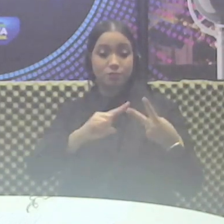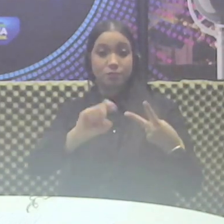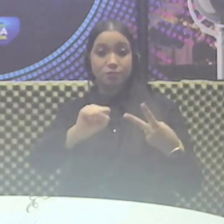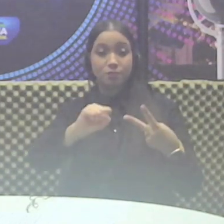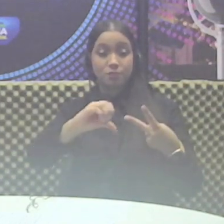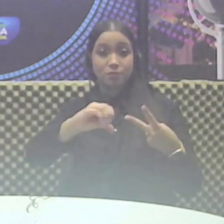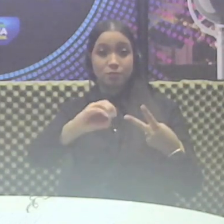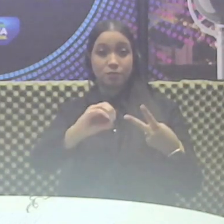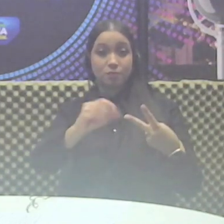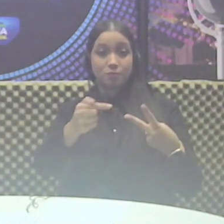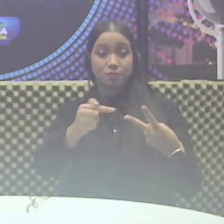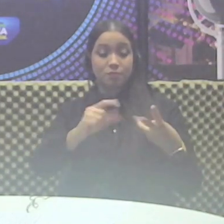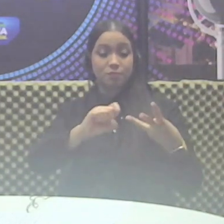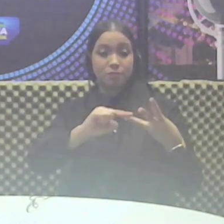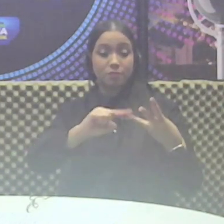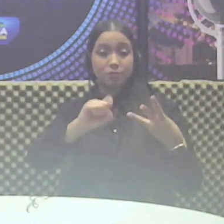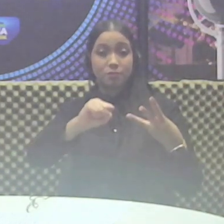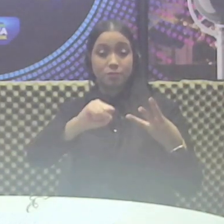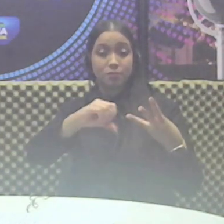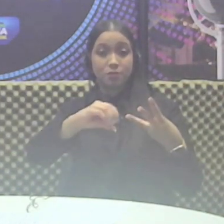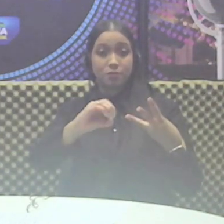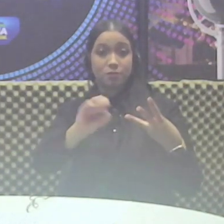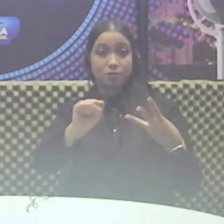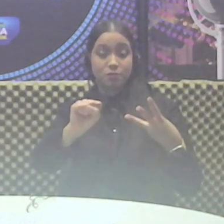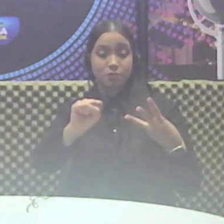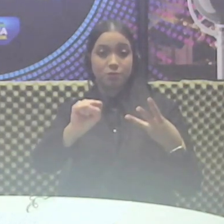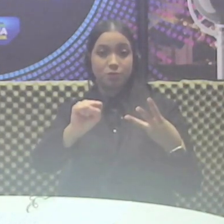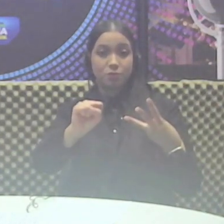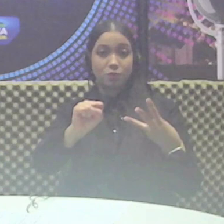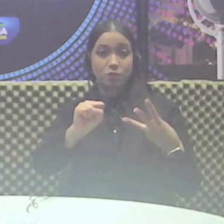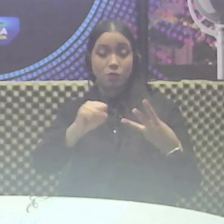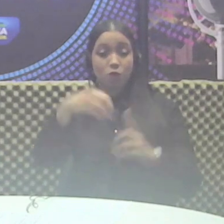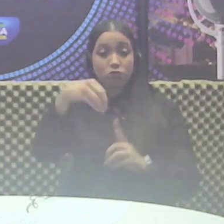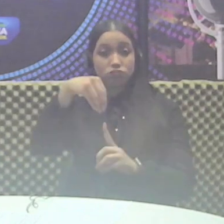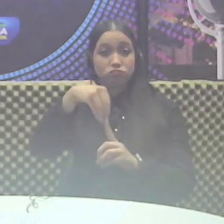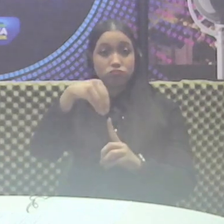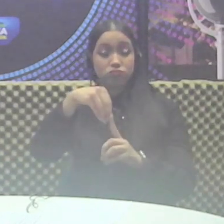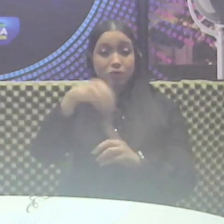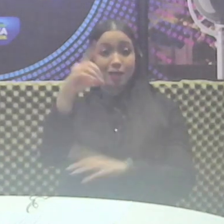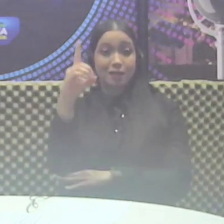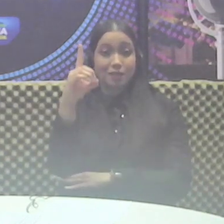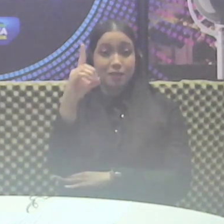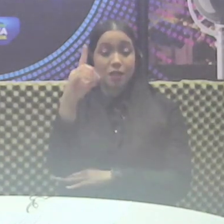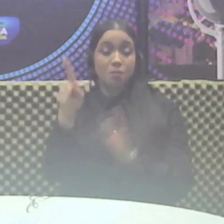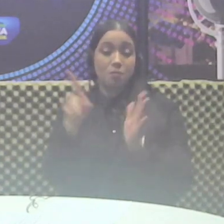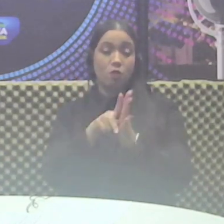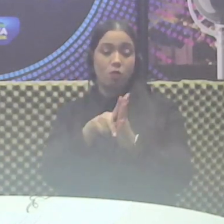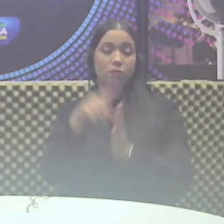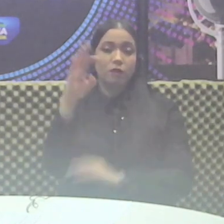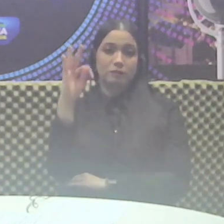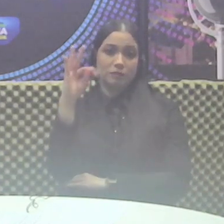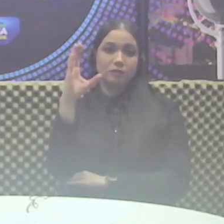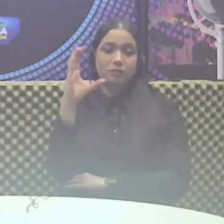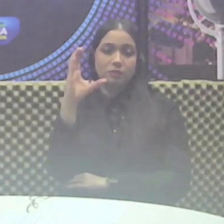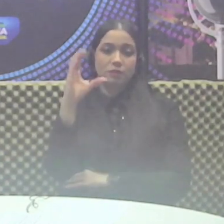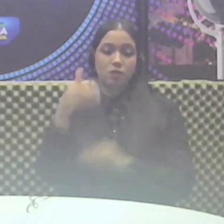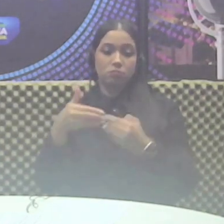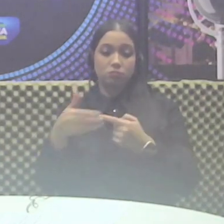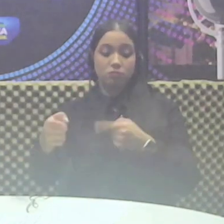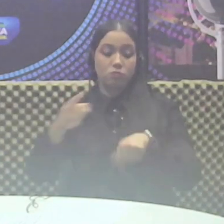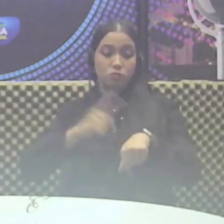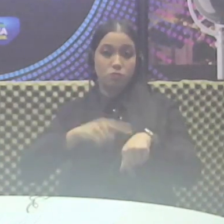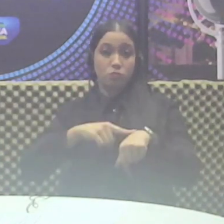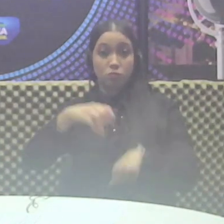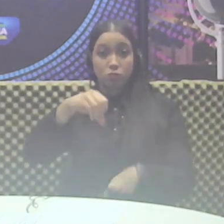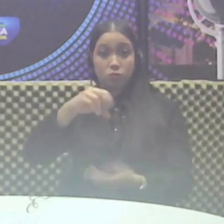S906, S907 e S908 com embarque na plataforma D do Terminal Central a partir das 9